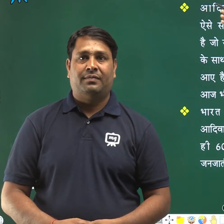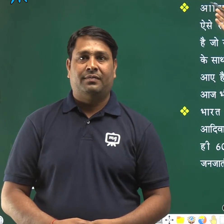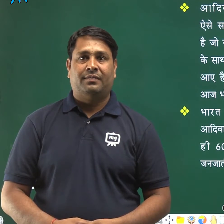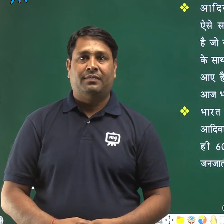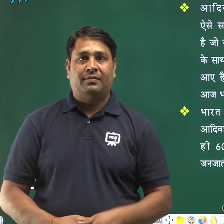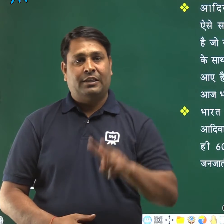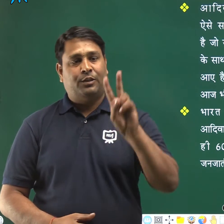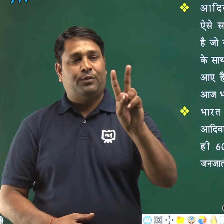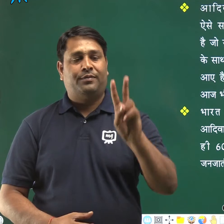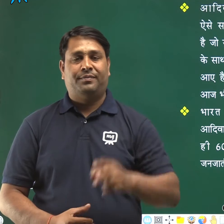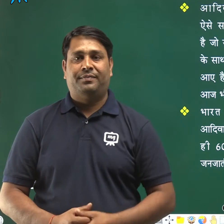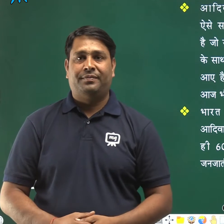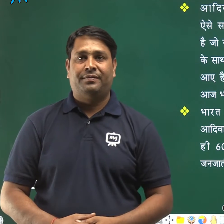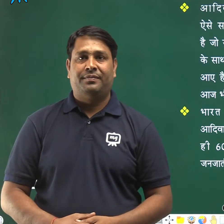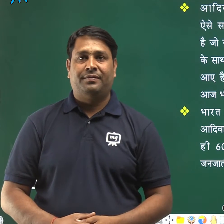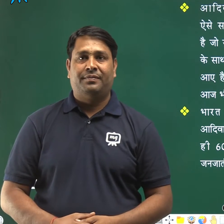2,